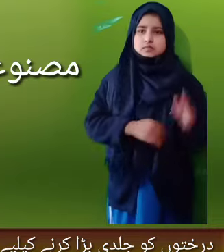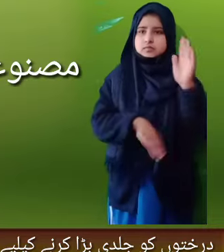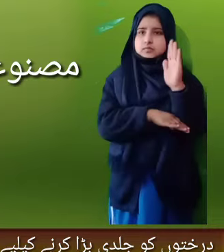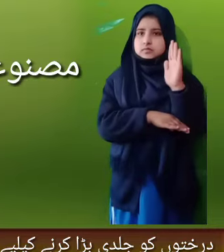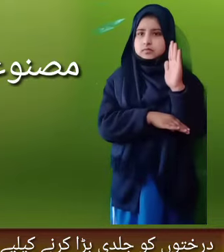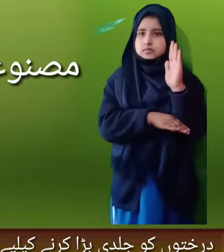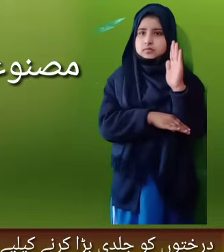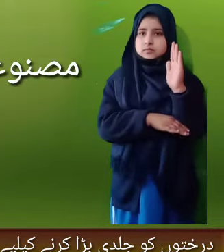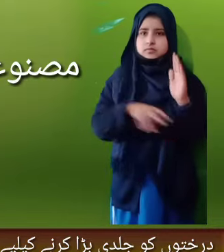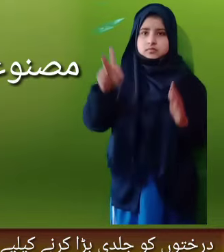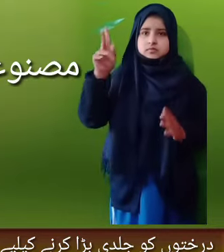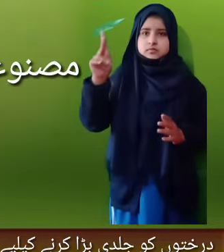दरख्तों को